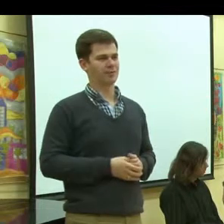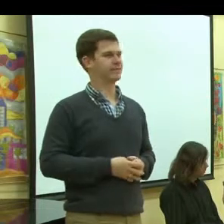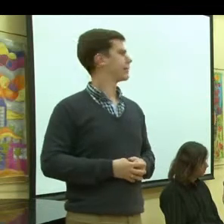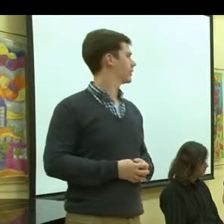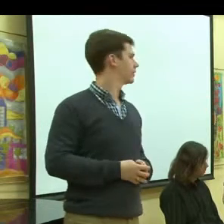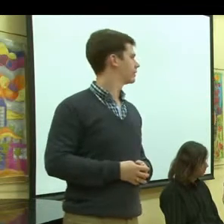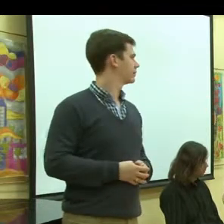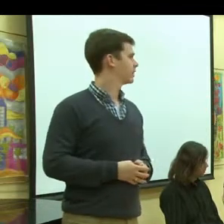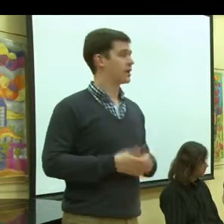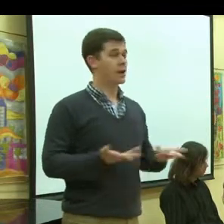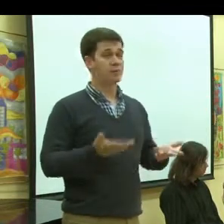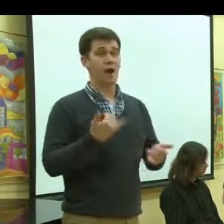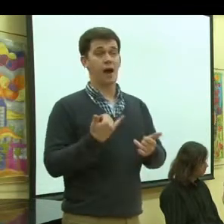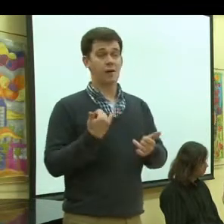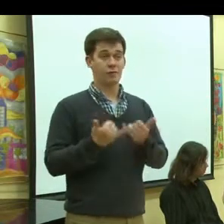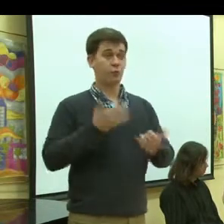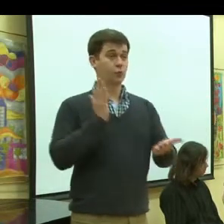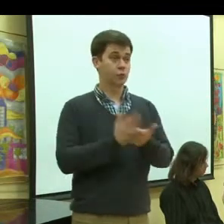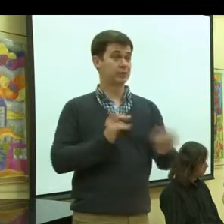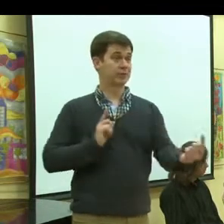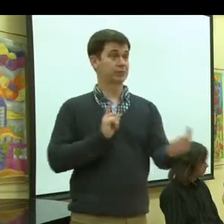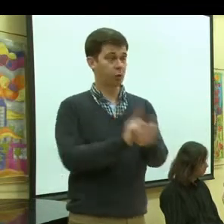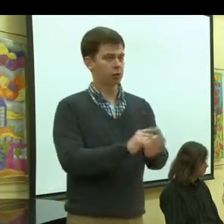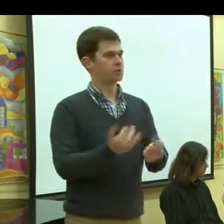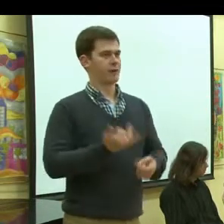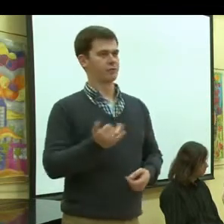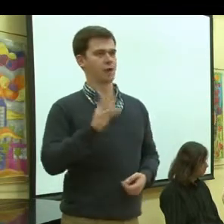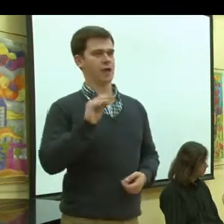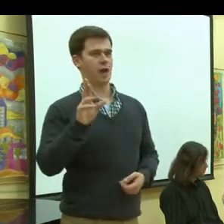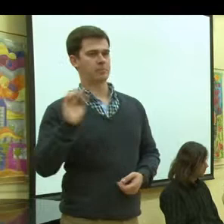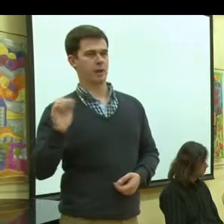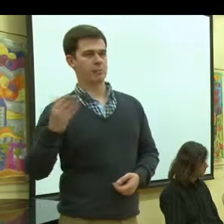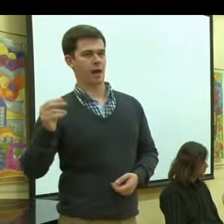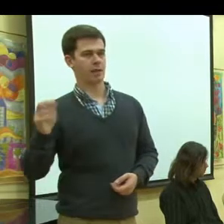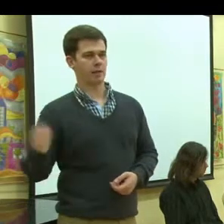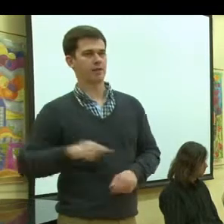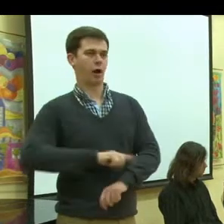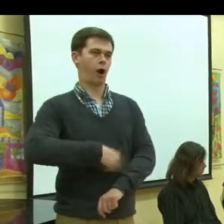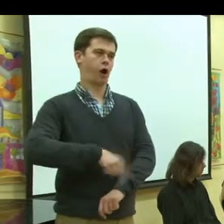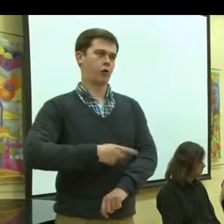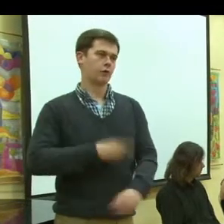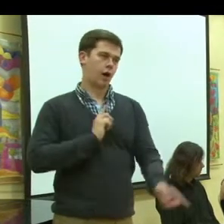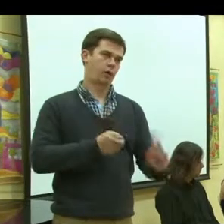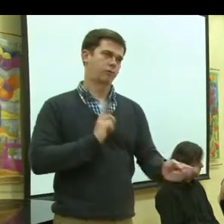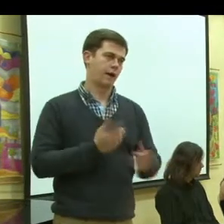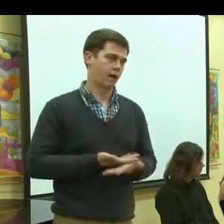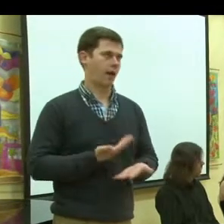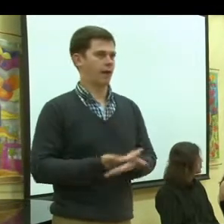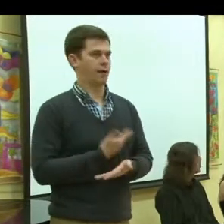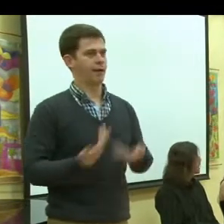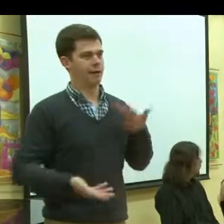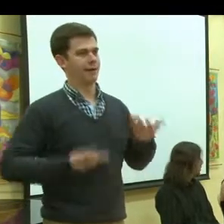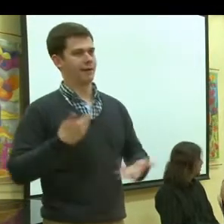y vamos a charlar horas. No i jeżeli się spotykają, no to właśnie piją taką yerba mate i godzinami rozmawiają. Przy yerbie